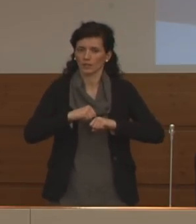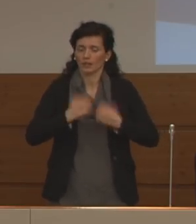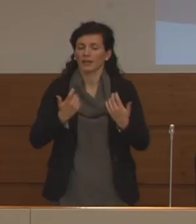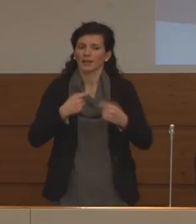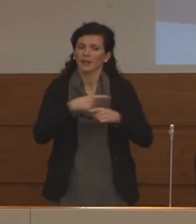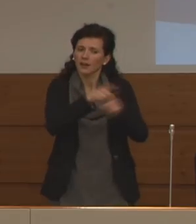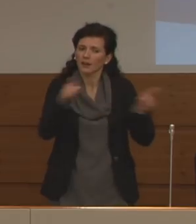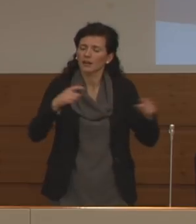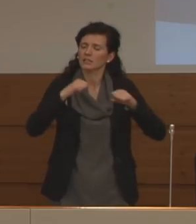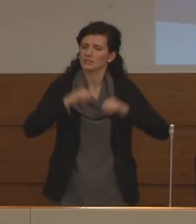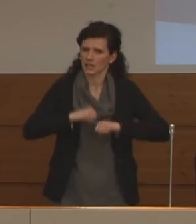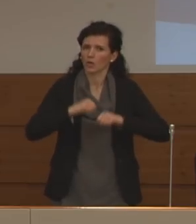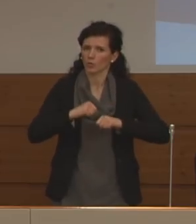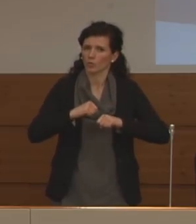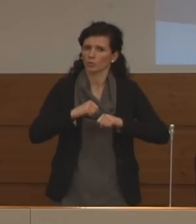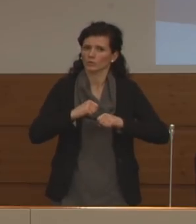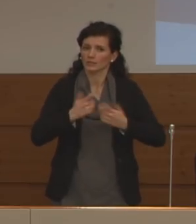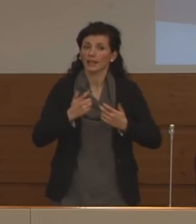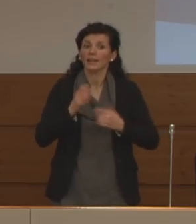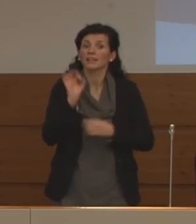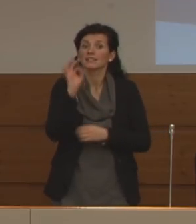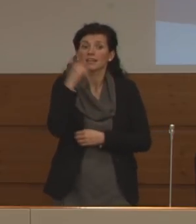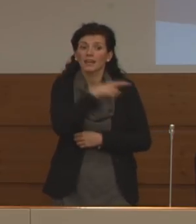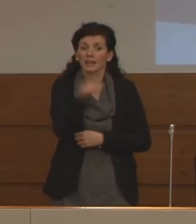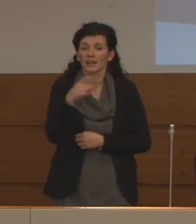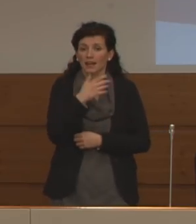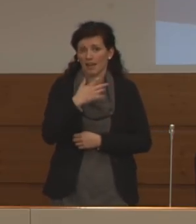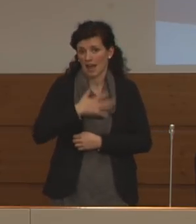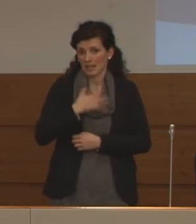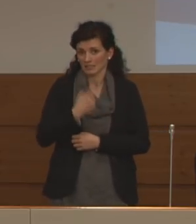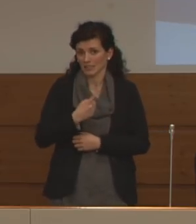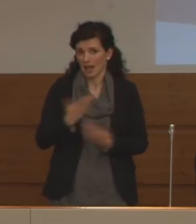particolarmente se sono anziani